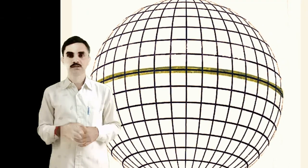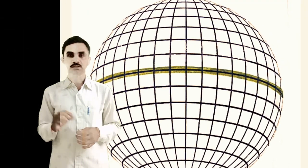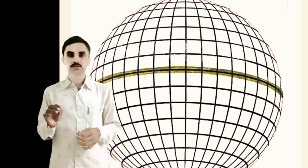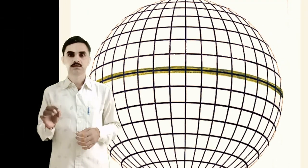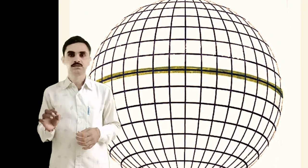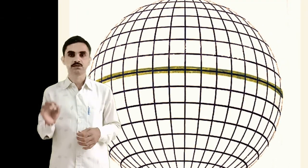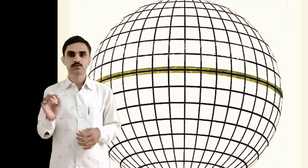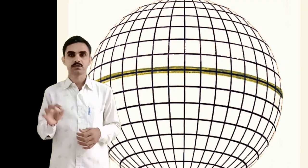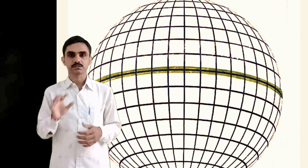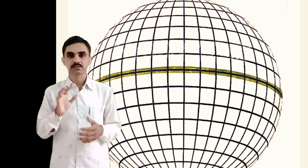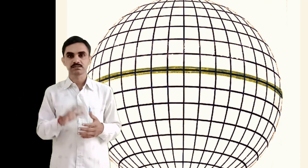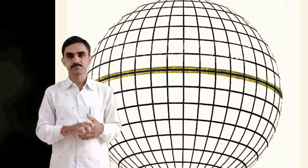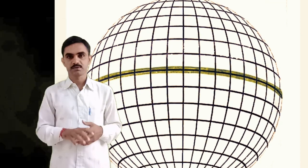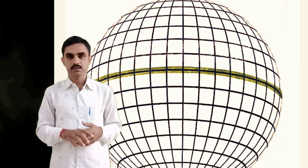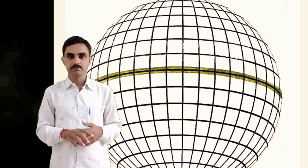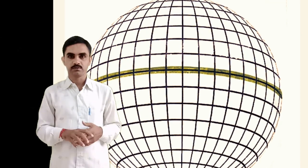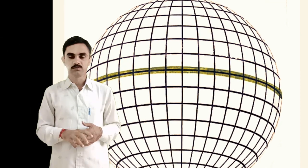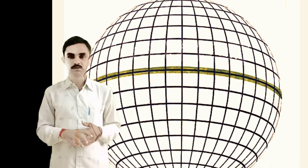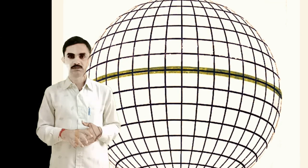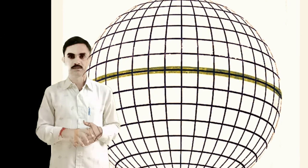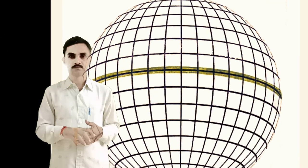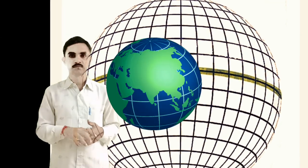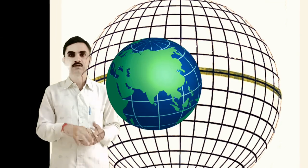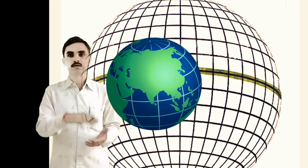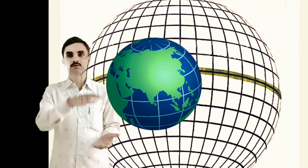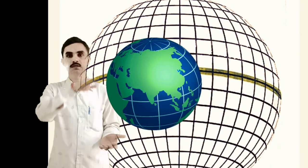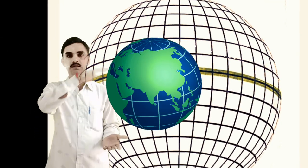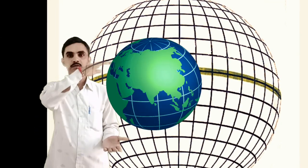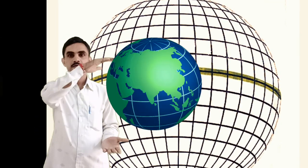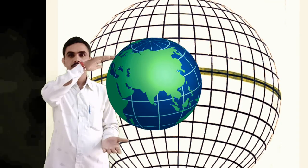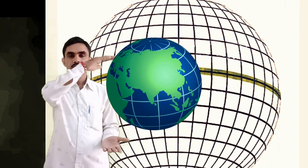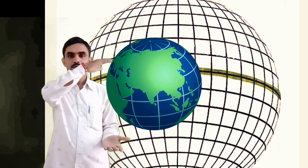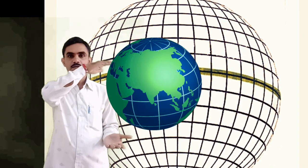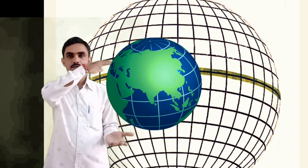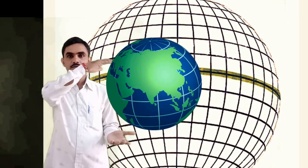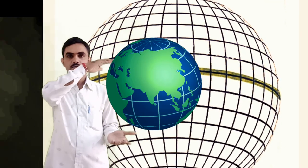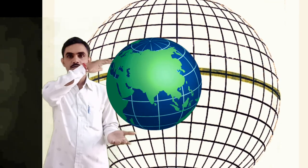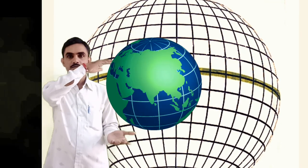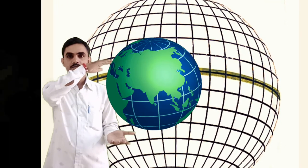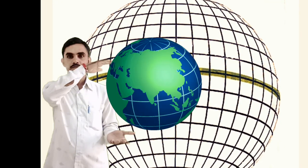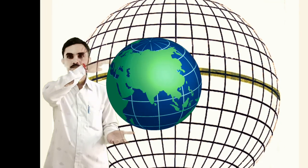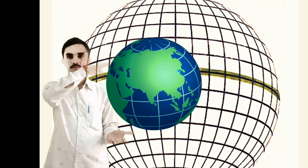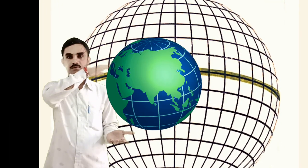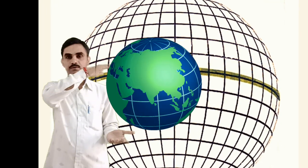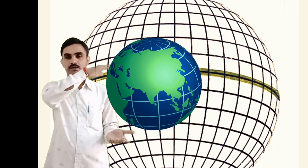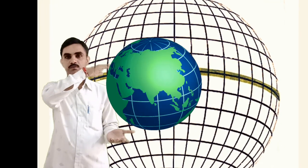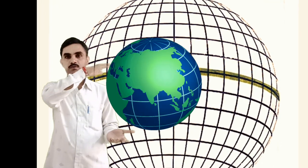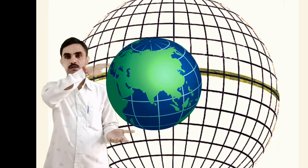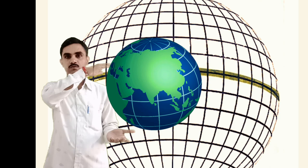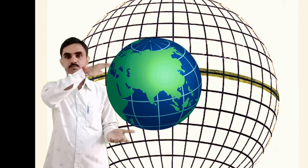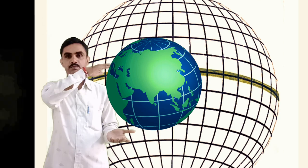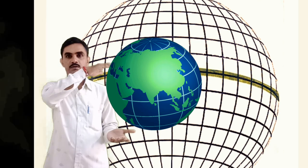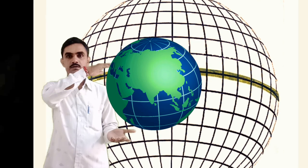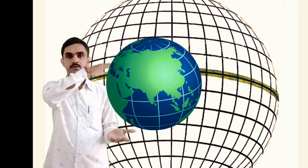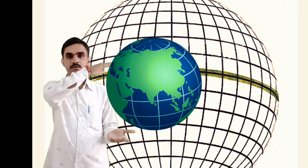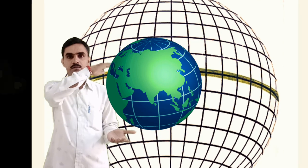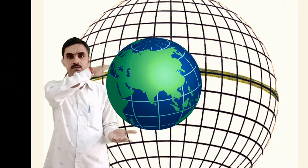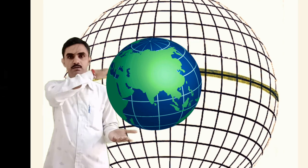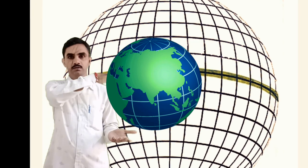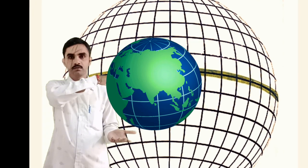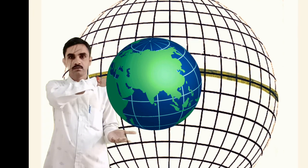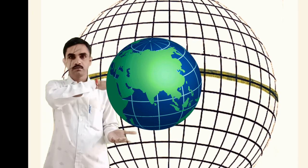વિષુવવૃત્ત, જે ઝીરો અક્ષાંશ પર આવેલું હોય છે। હવે એ પૃથ્વીના ગોળા ઉપર